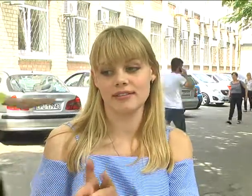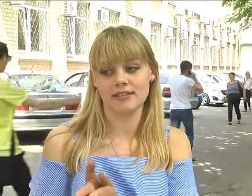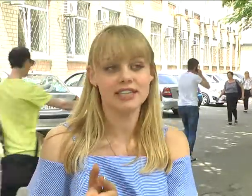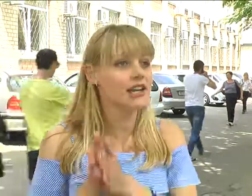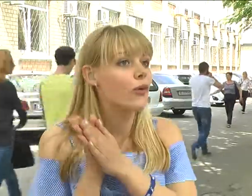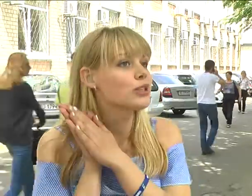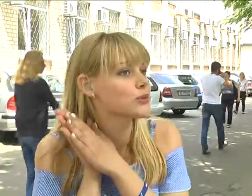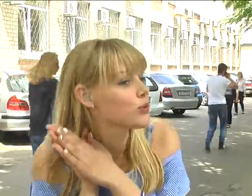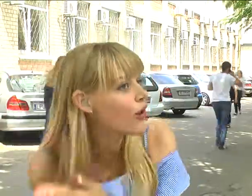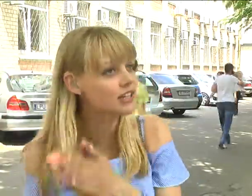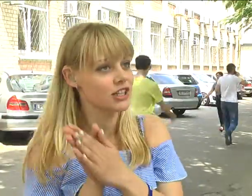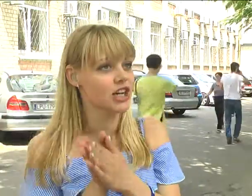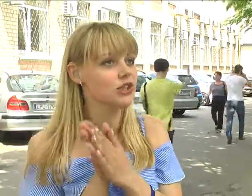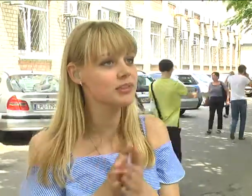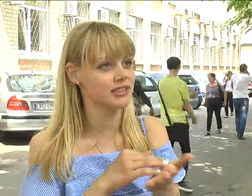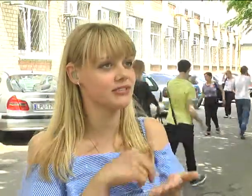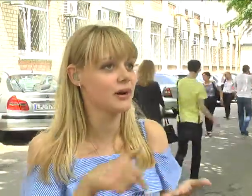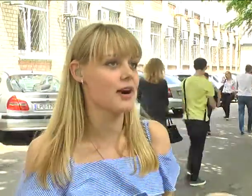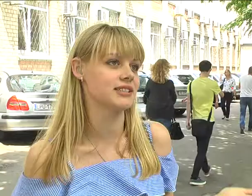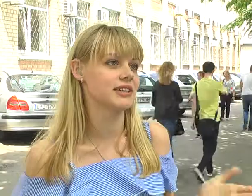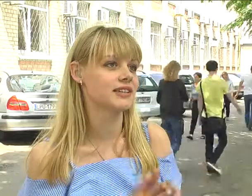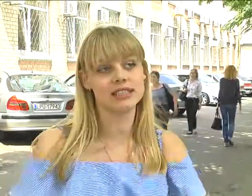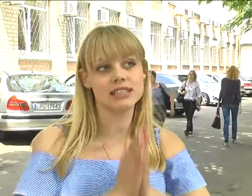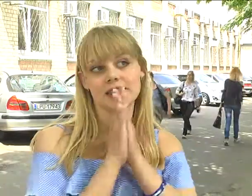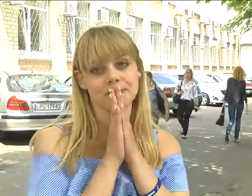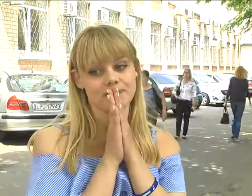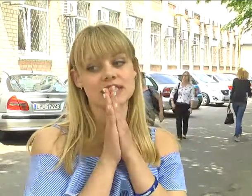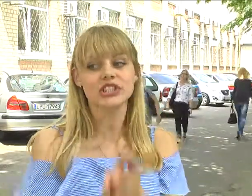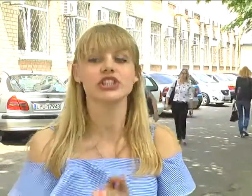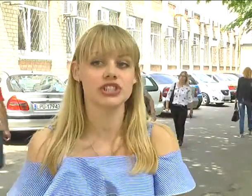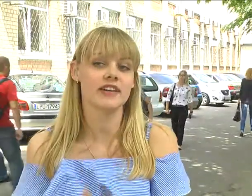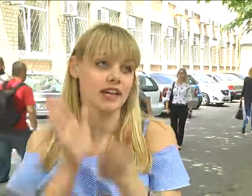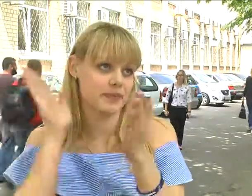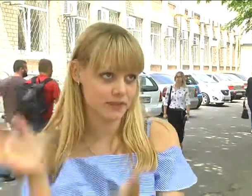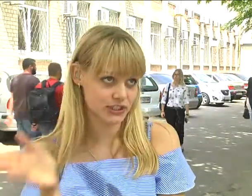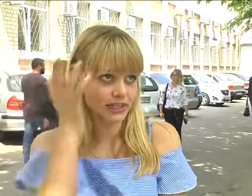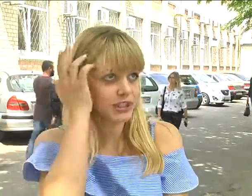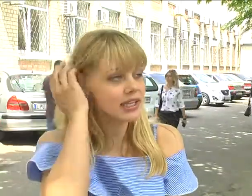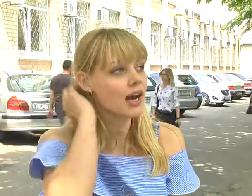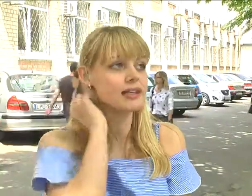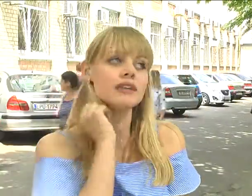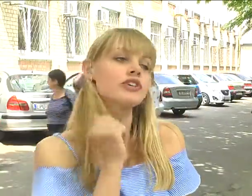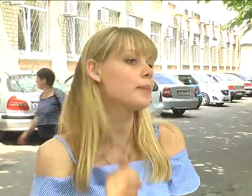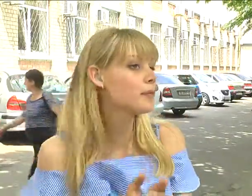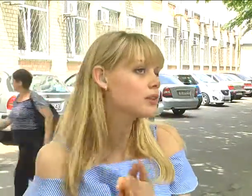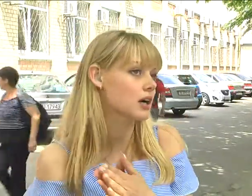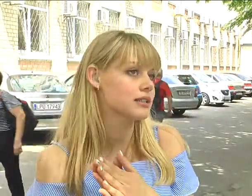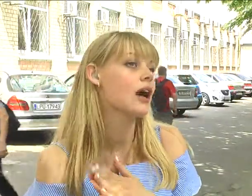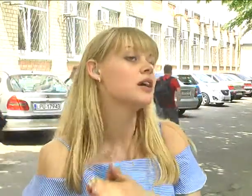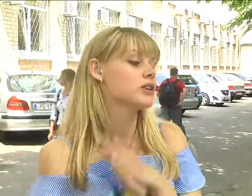помочь, если у глухого даже особенности в грамматике? Если слышащий человек им напишет сообщение, они его не поймут до конца. То есть,